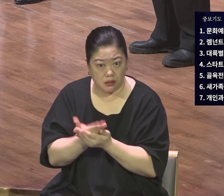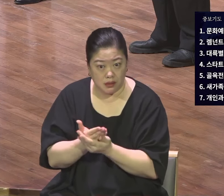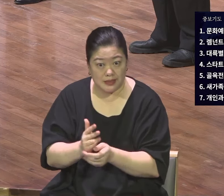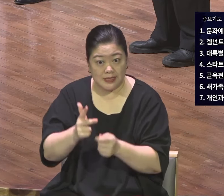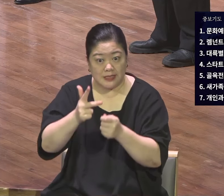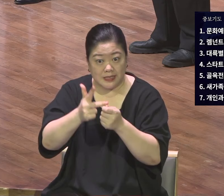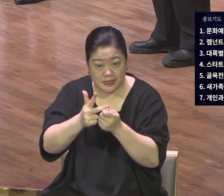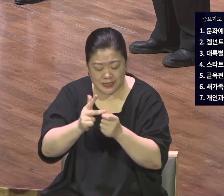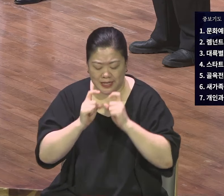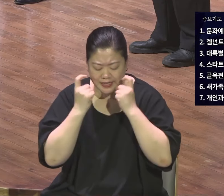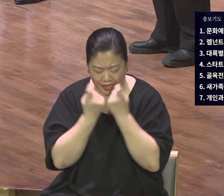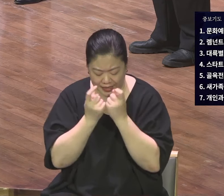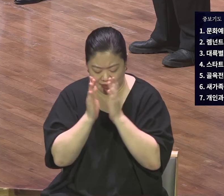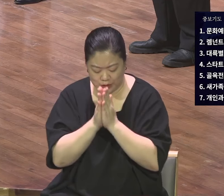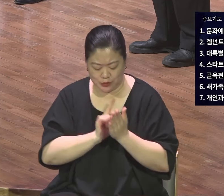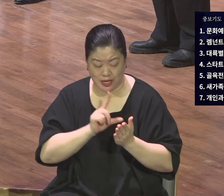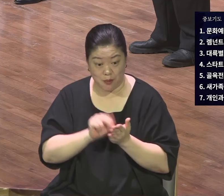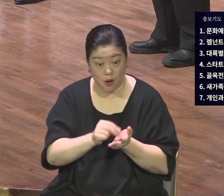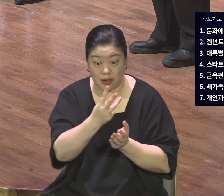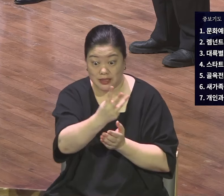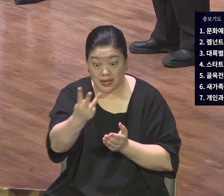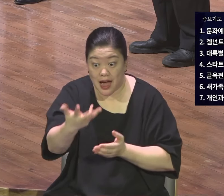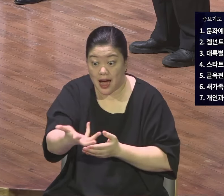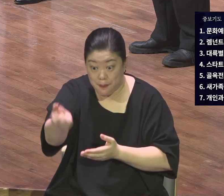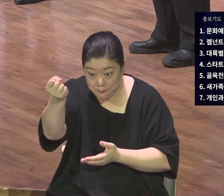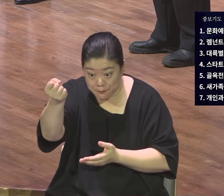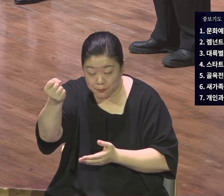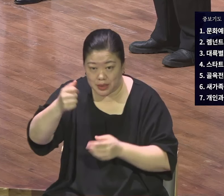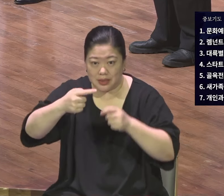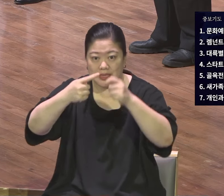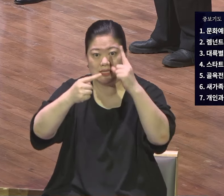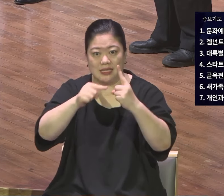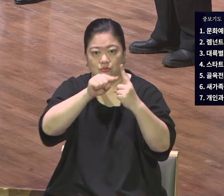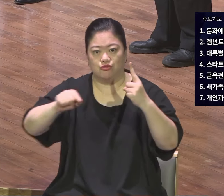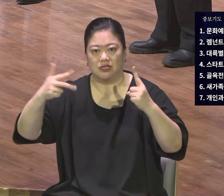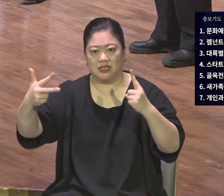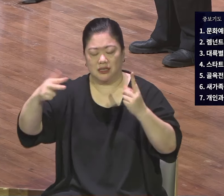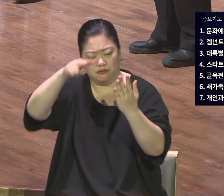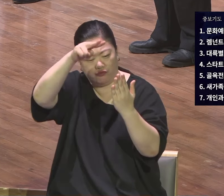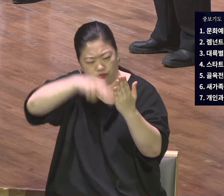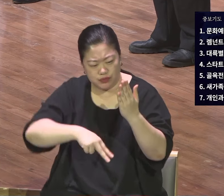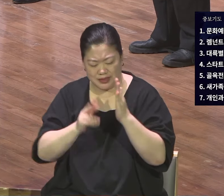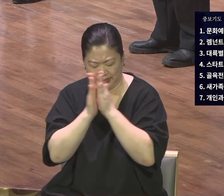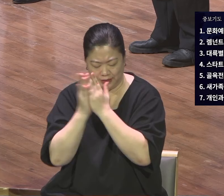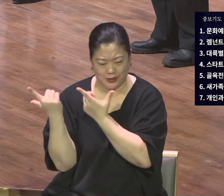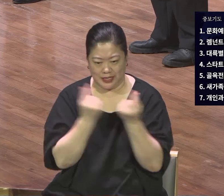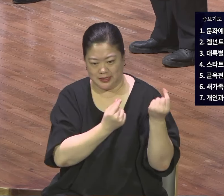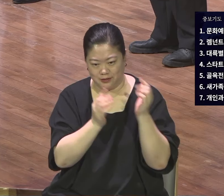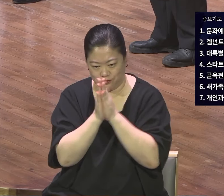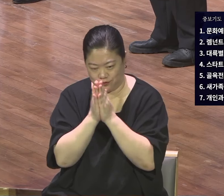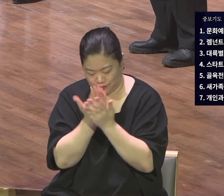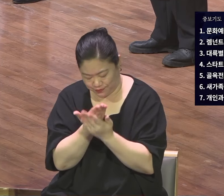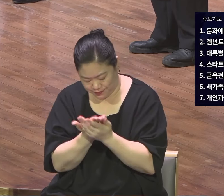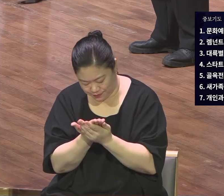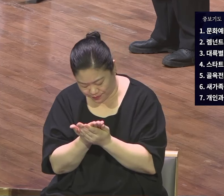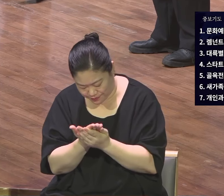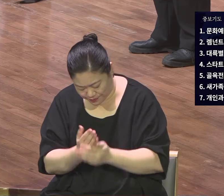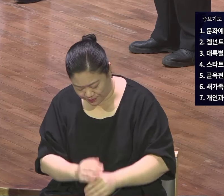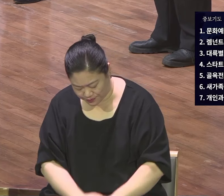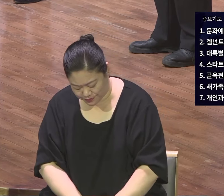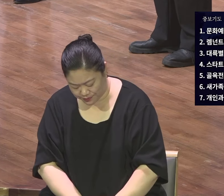마지막 개인과 가정의 기도점을 가지고 이 시간 다 함께 주여 한번 외치고 기도하겠습니다. 주여!